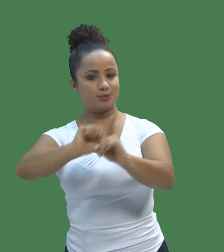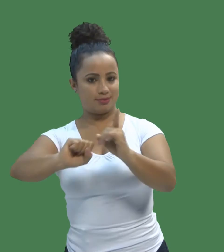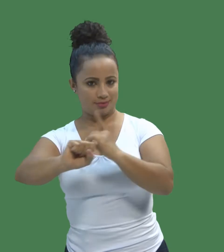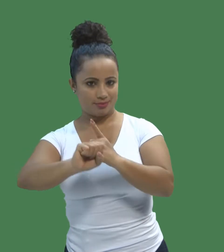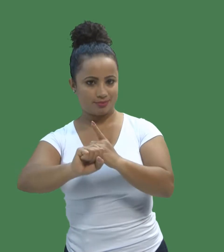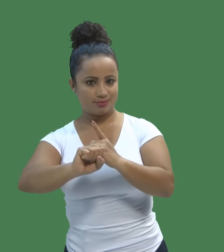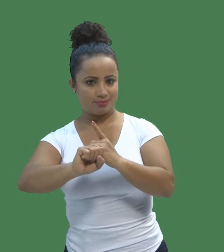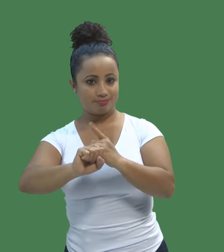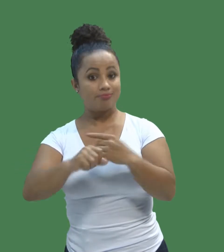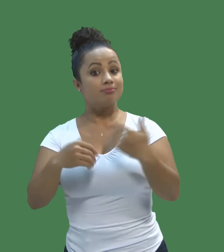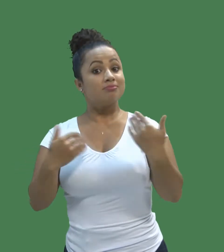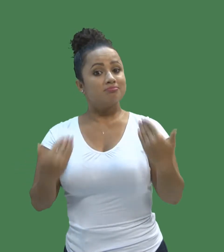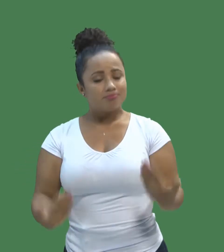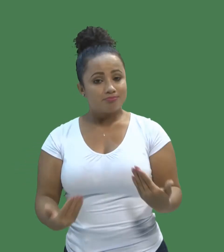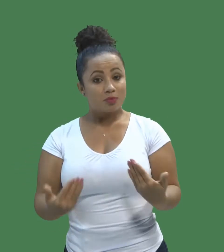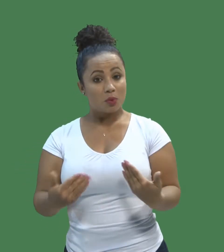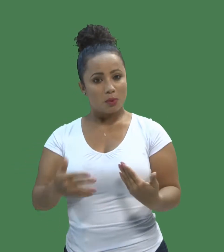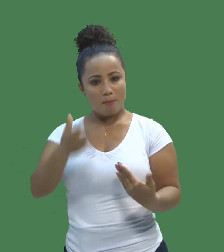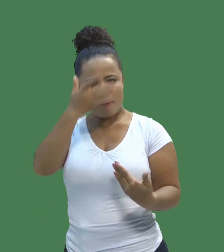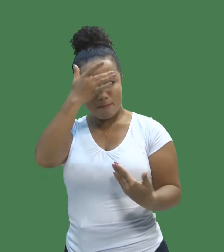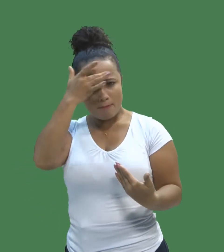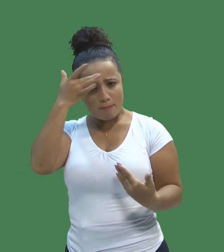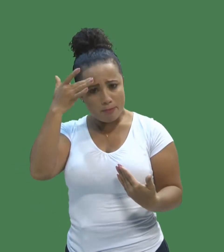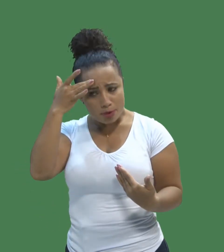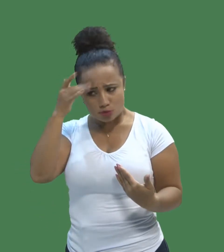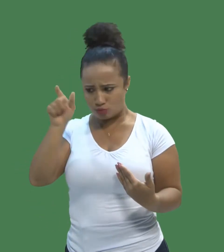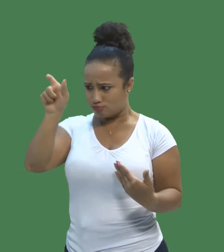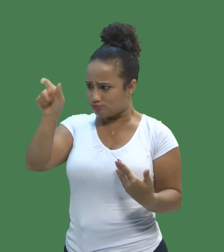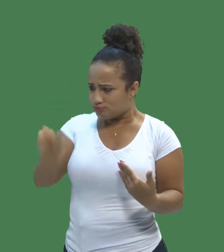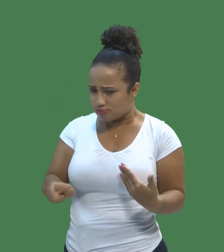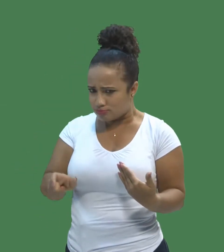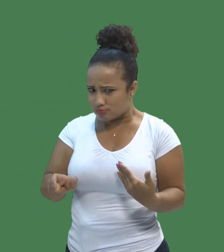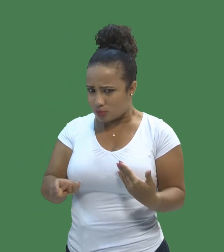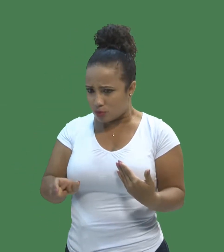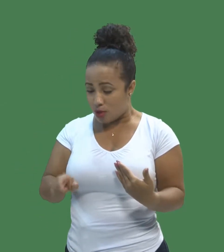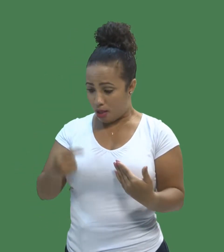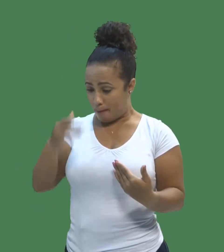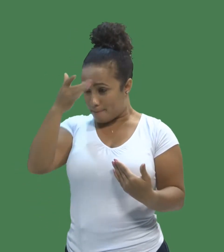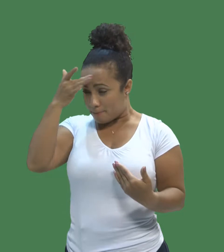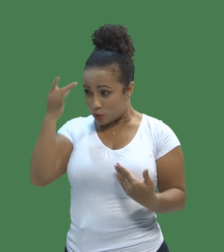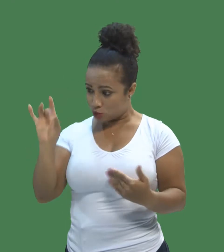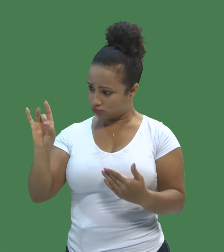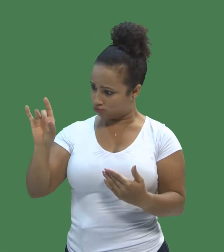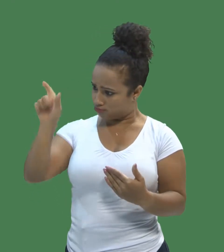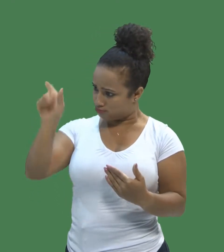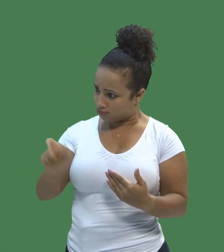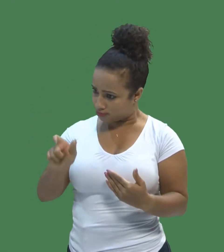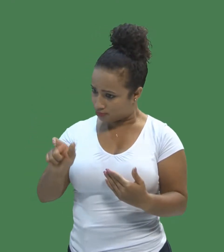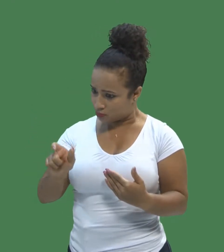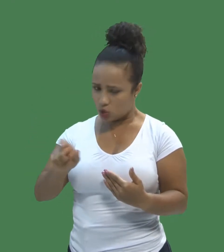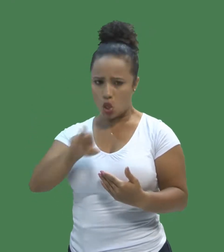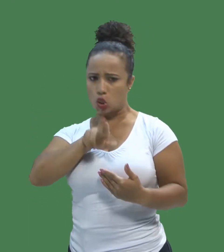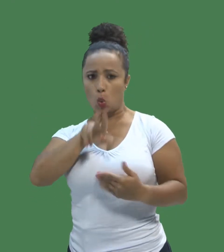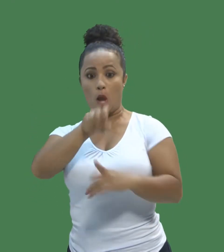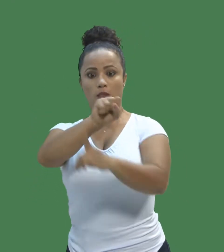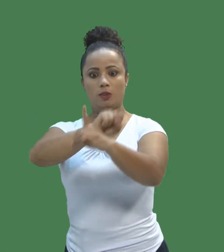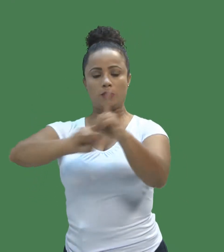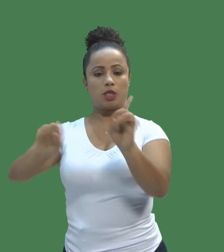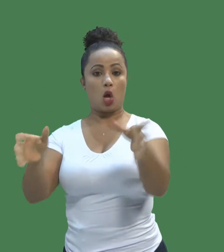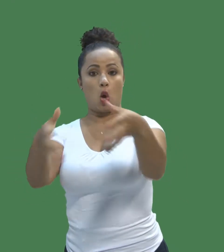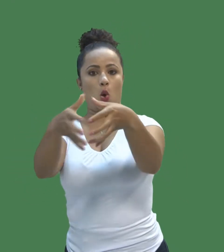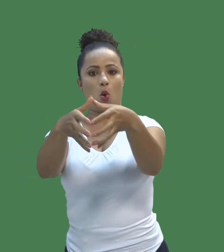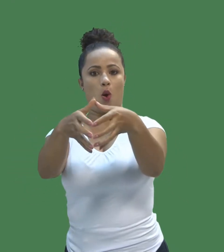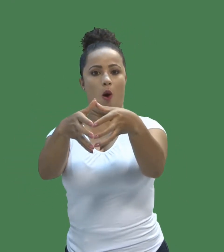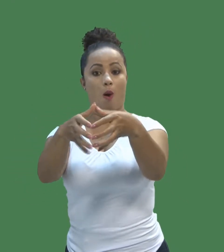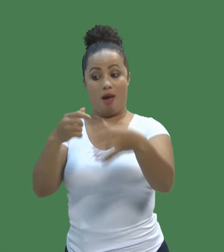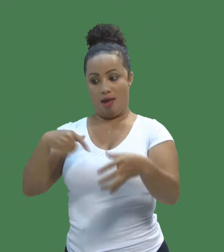a sociedade que prevalece de forma bem clara e objetiva sobre a crescente